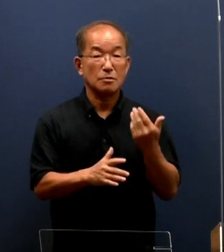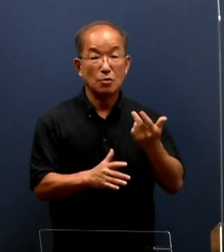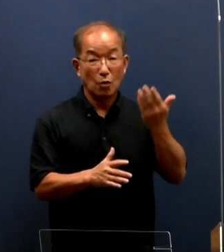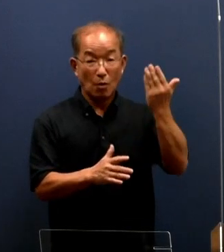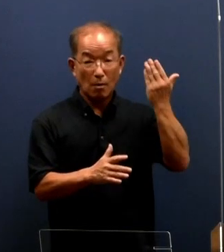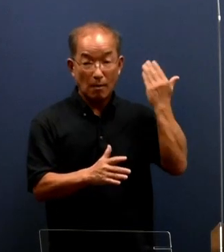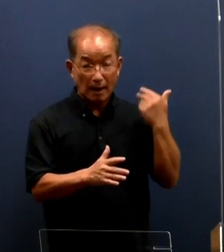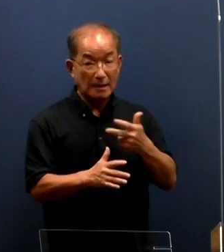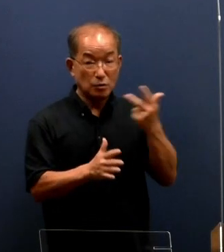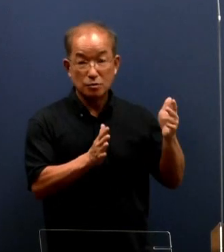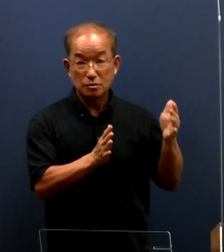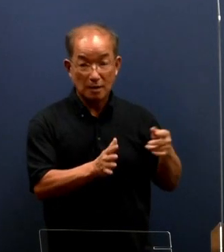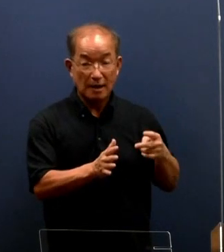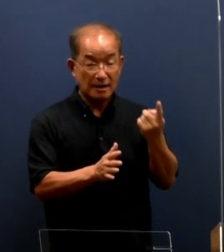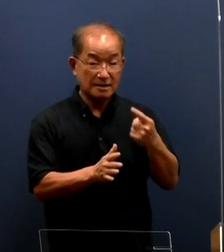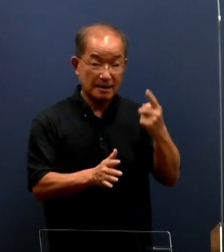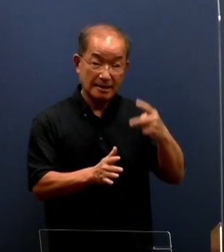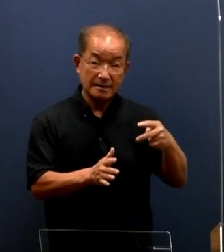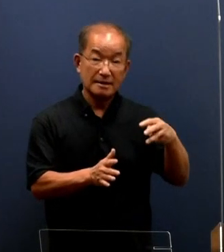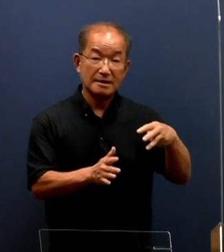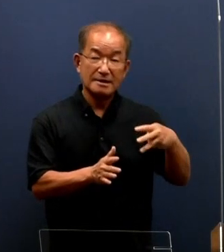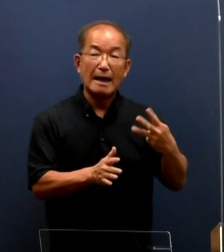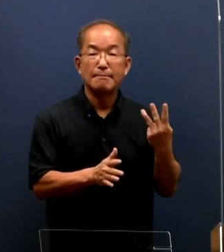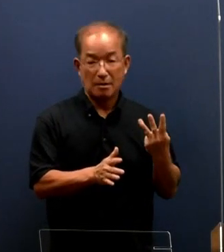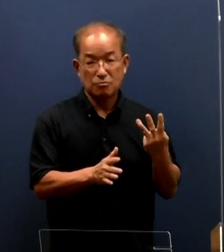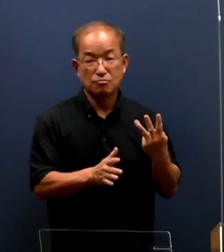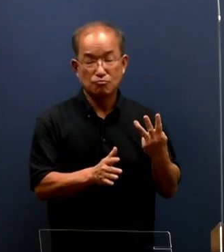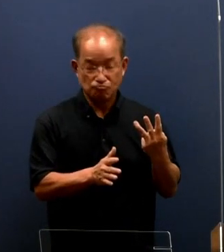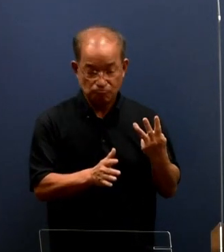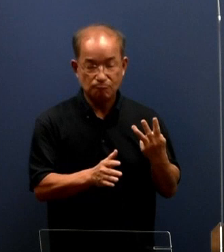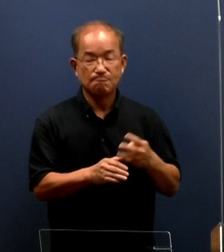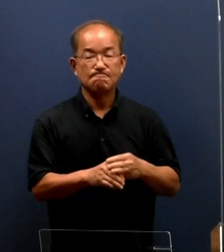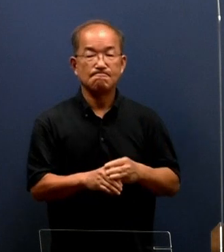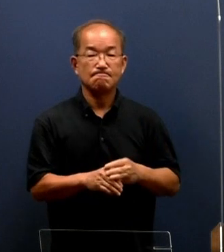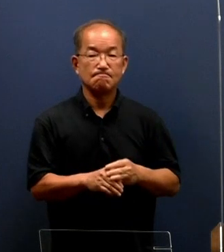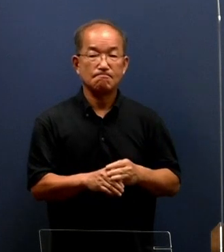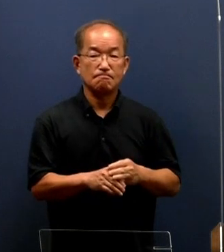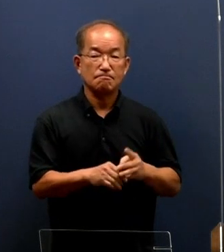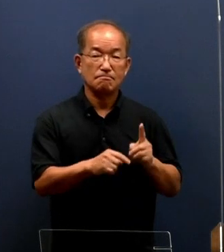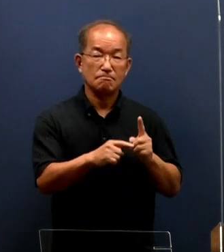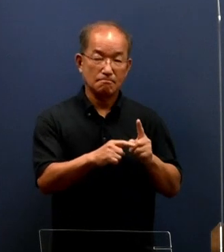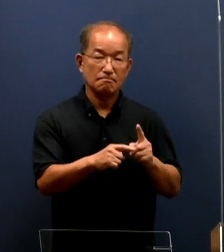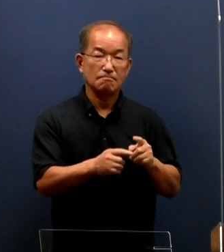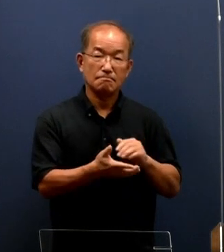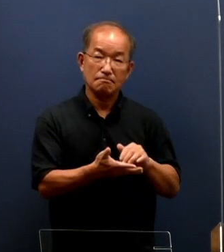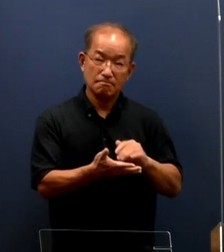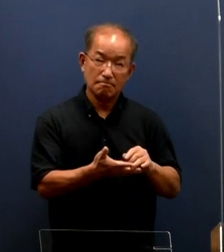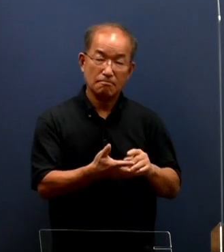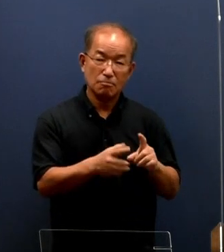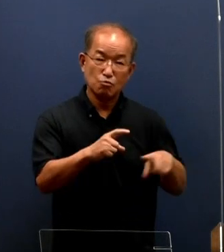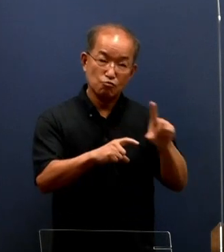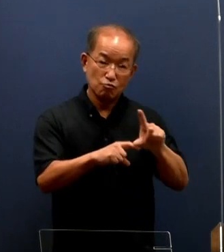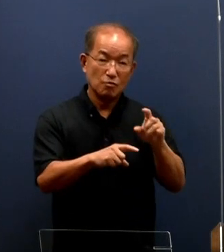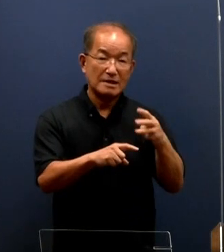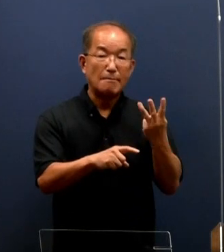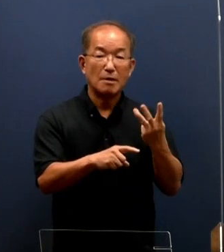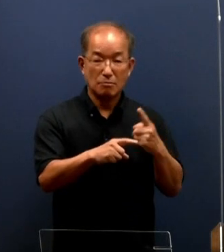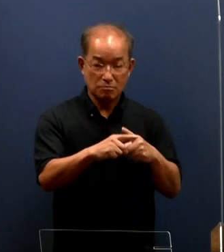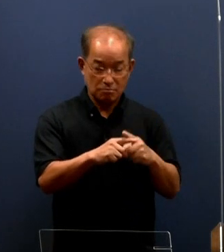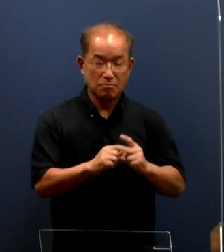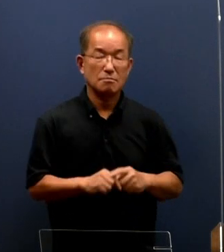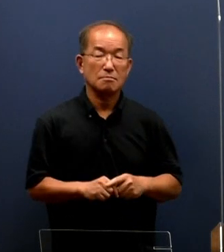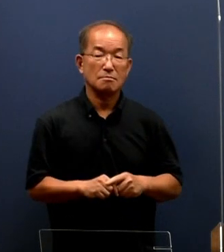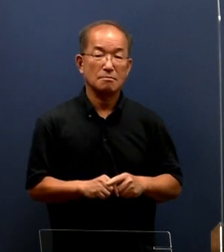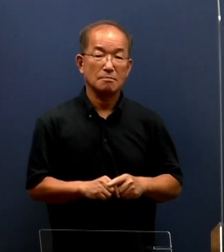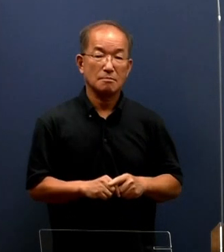が1270、1300ですね、約。つまりプラス300に対して、前週が1300